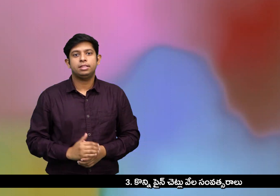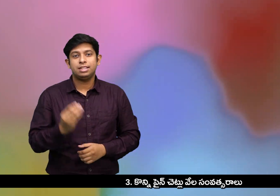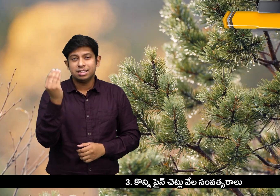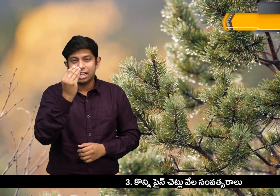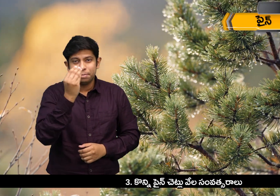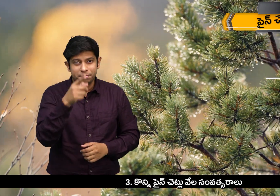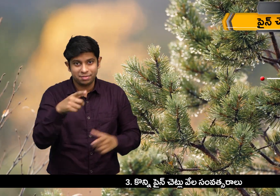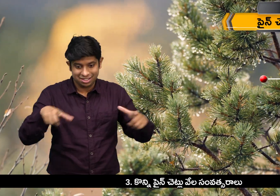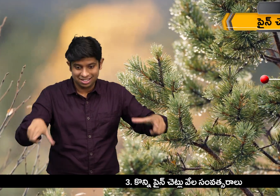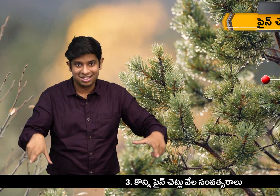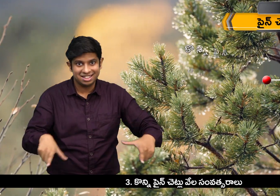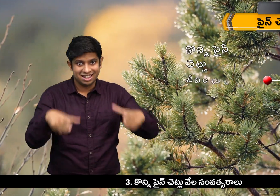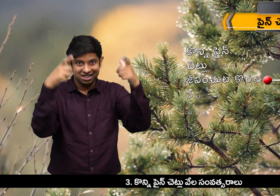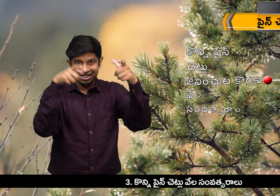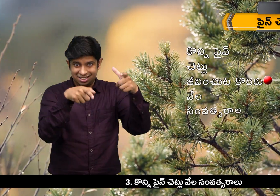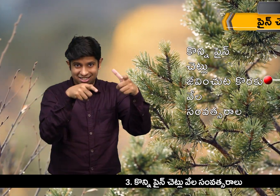కొన్ని పైన్ చెట్లు వేల సంవత్సరాలు